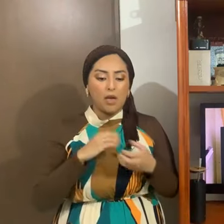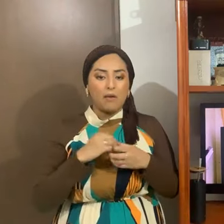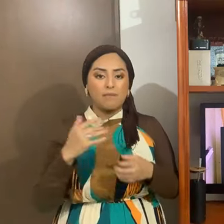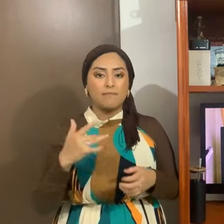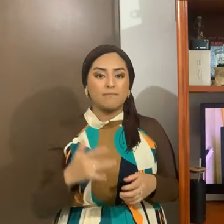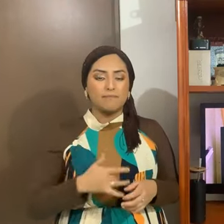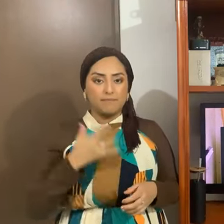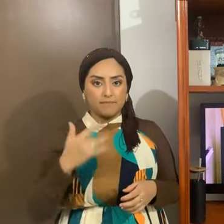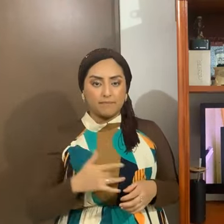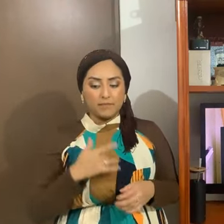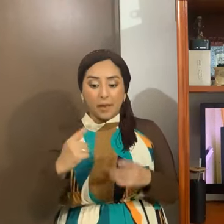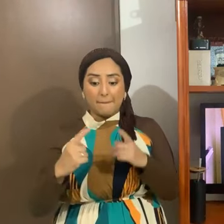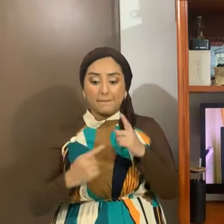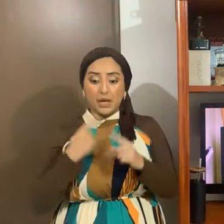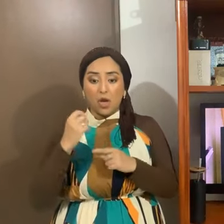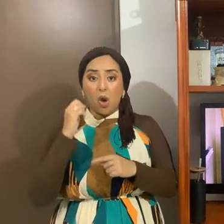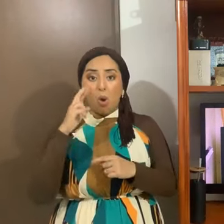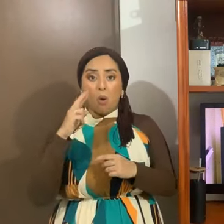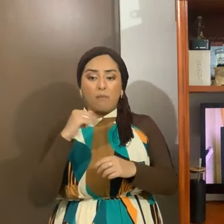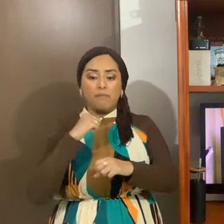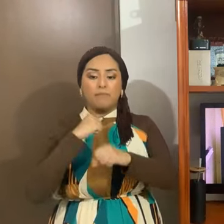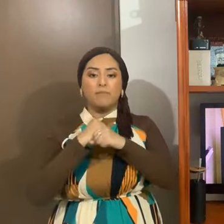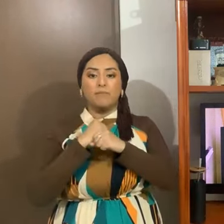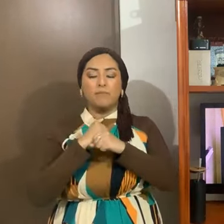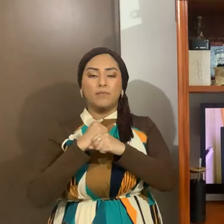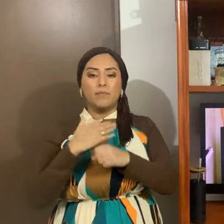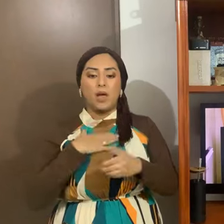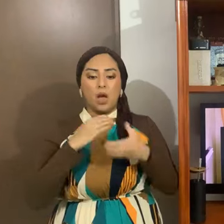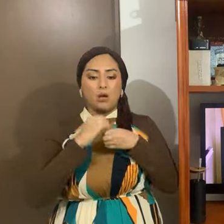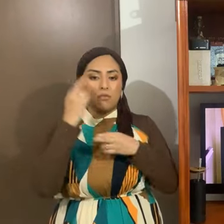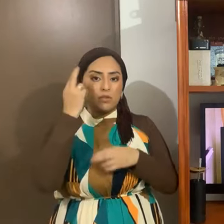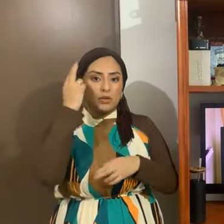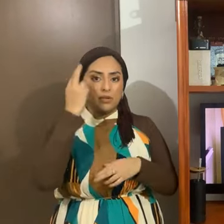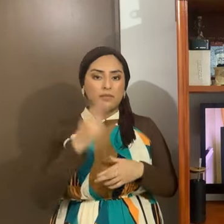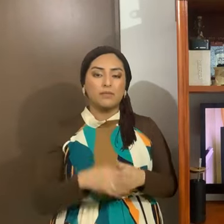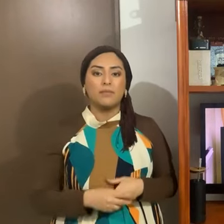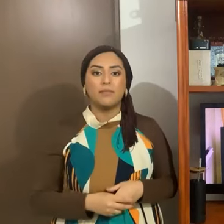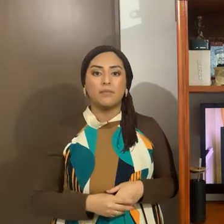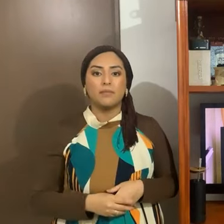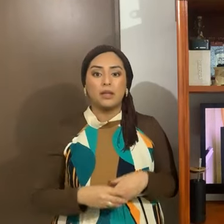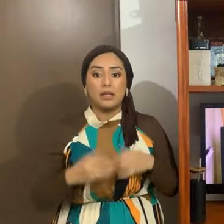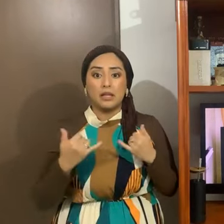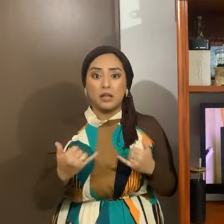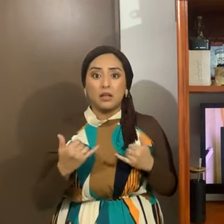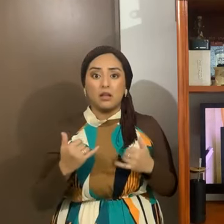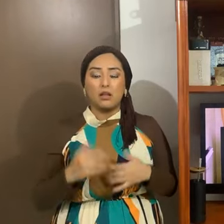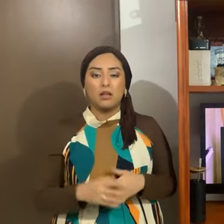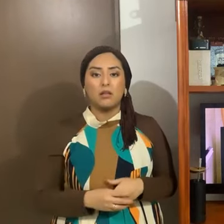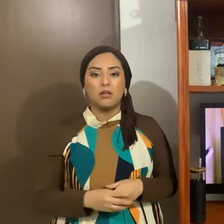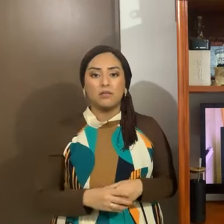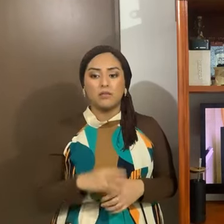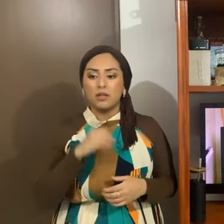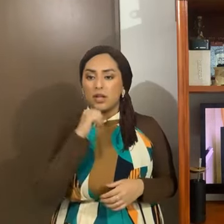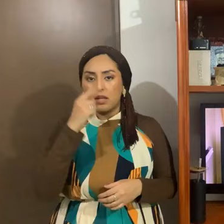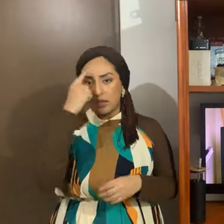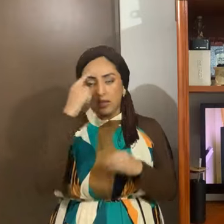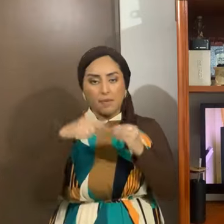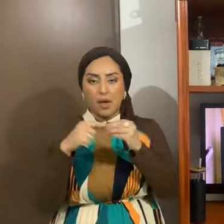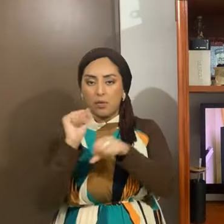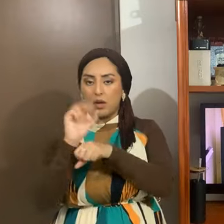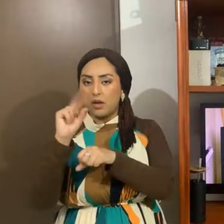y acusándoles o defendiéndoles sus razonamientos. En este momento, no pensemos en lo